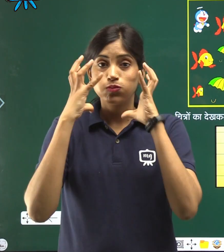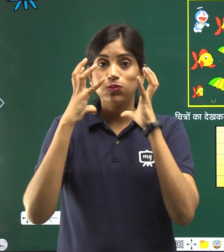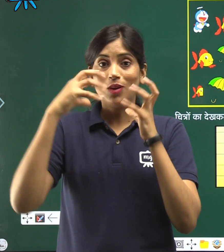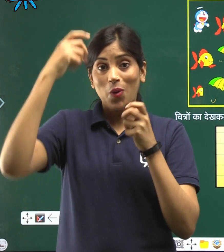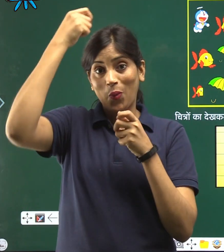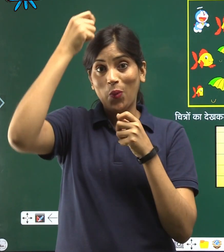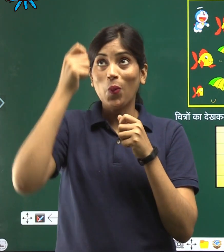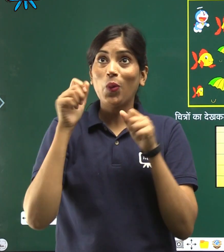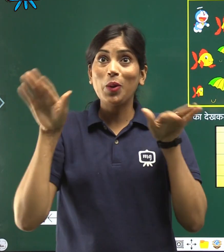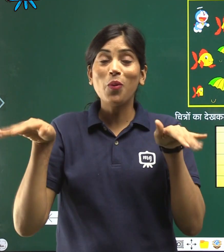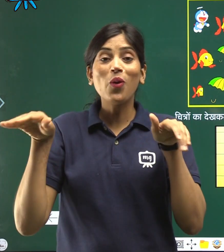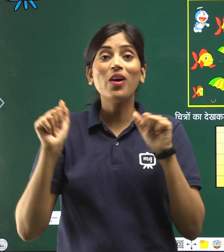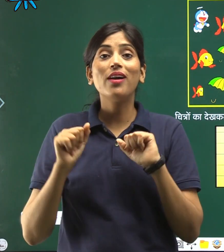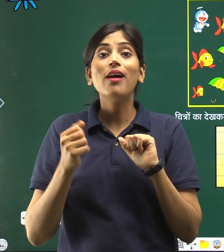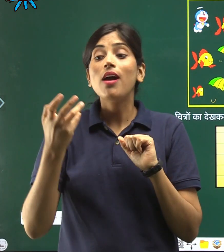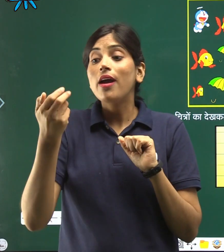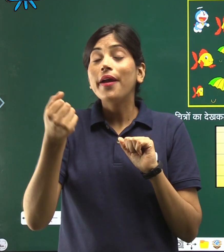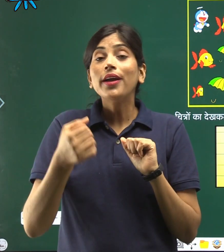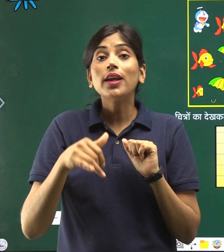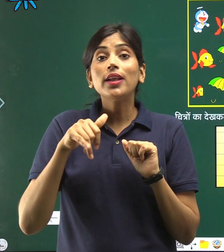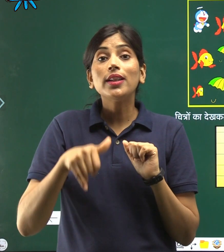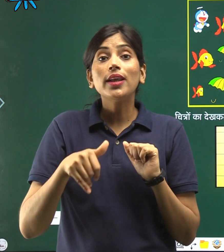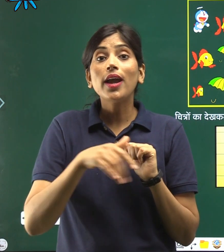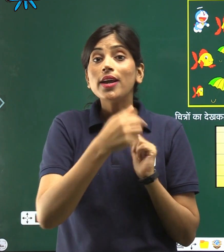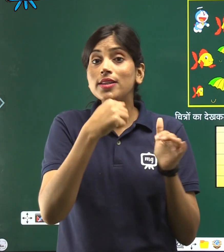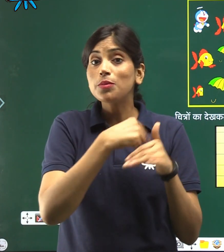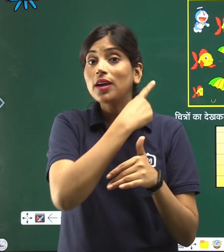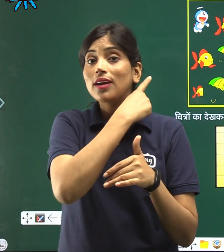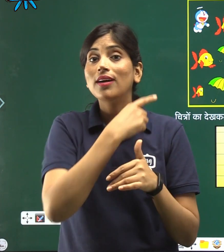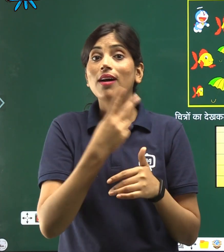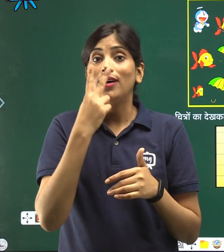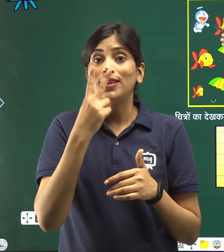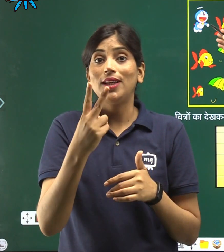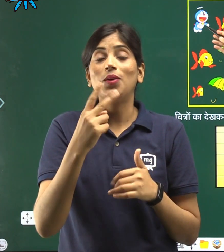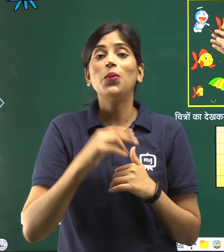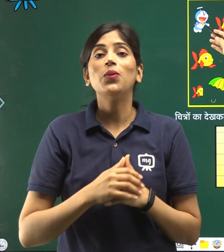डोरेमोन कितने हैं इसमें? देखो,